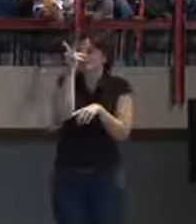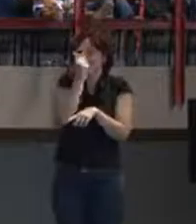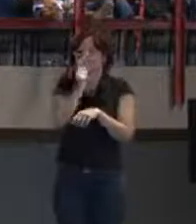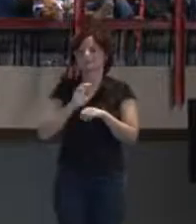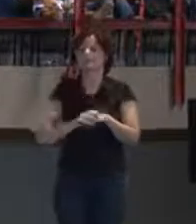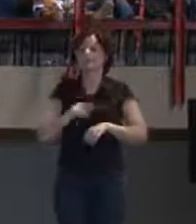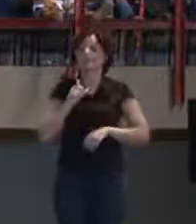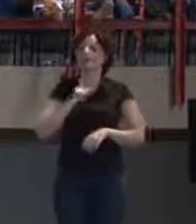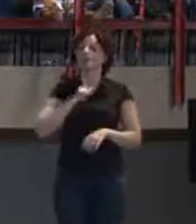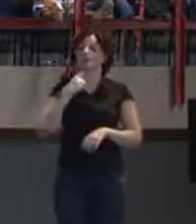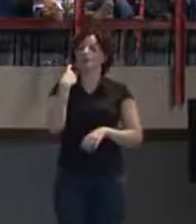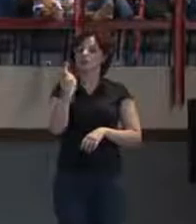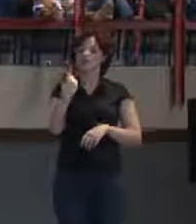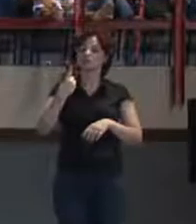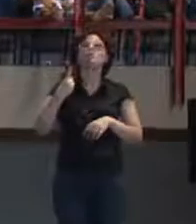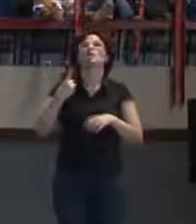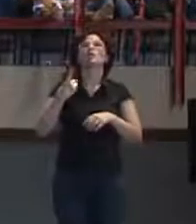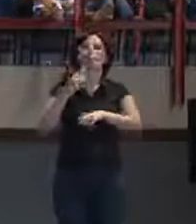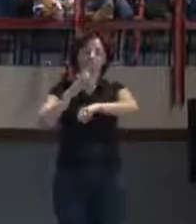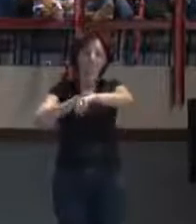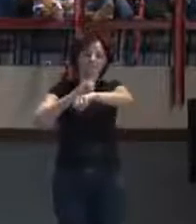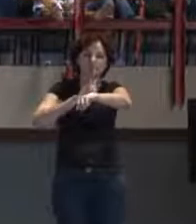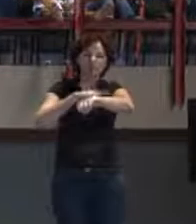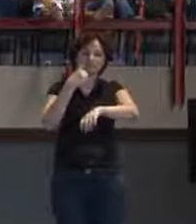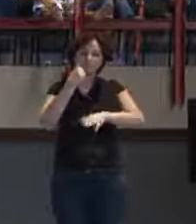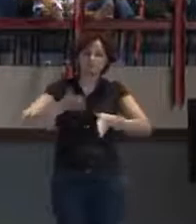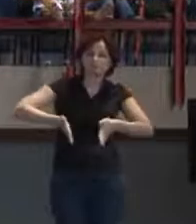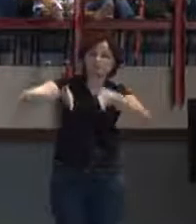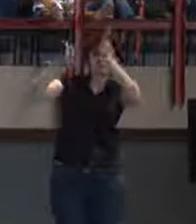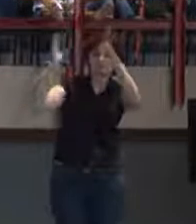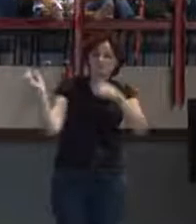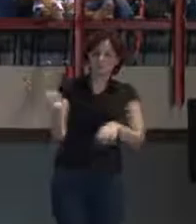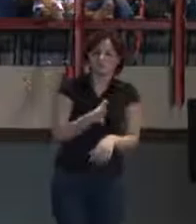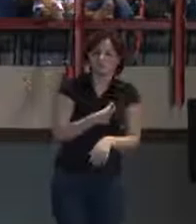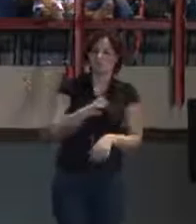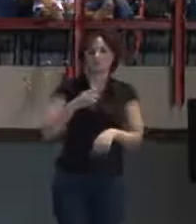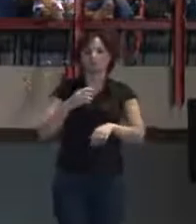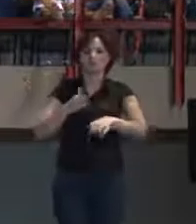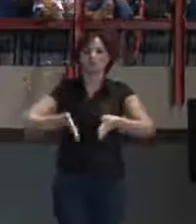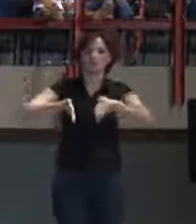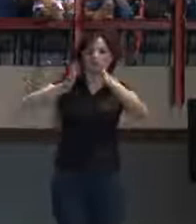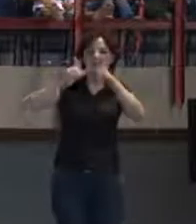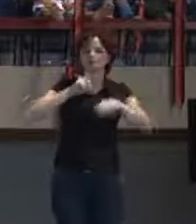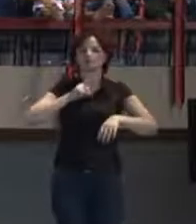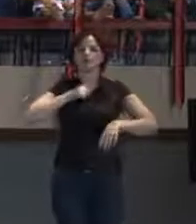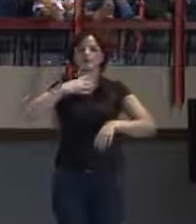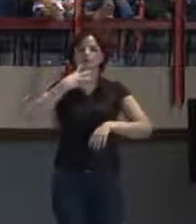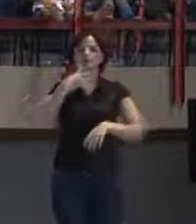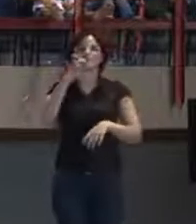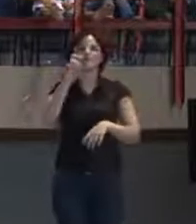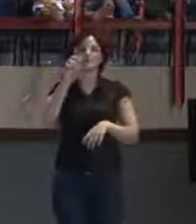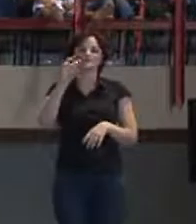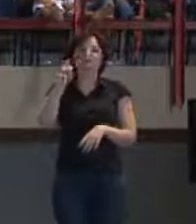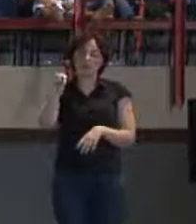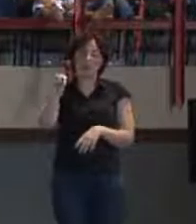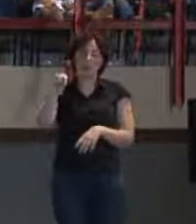de um apartamento novo que eles estão construindo na beira-mar, o apartamento tem 450 metros. o banheiro tem